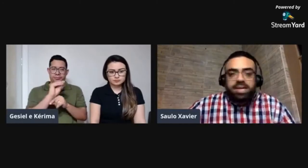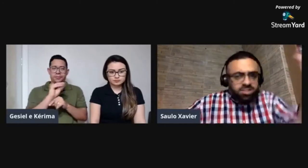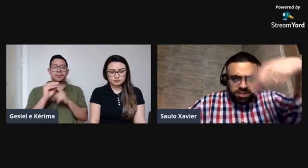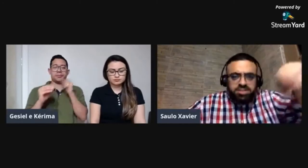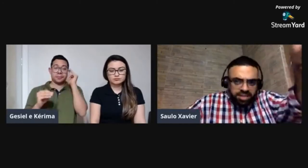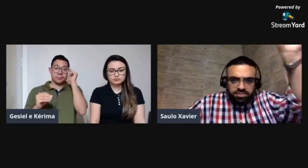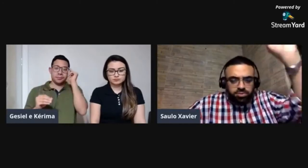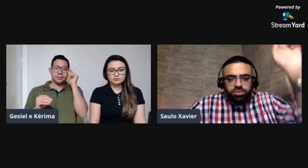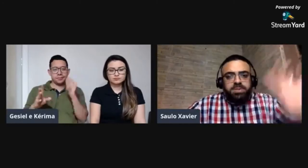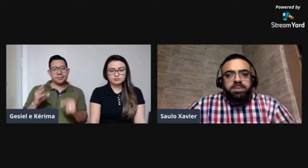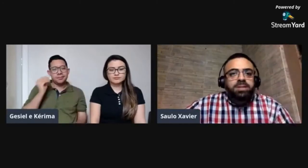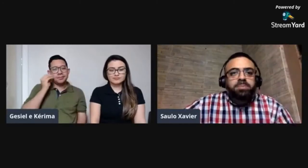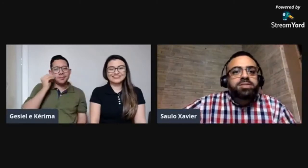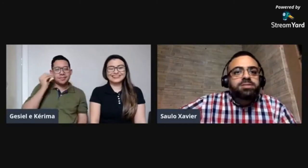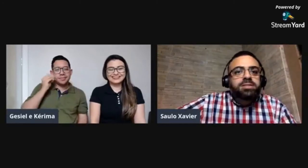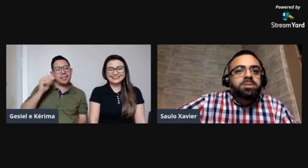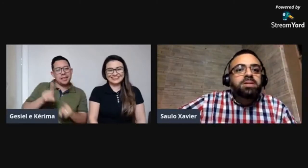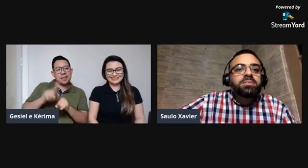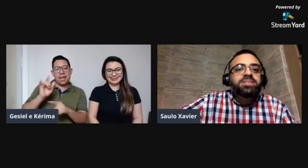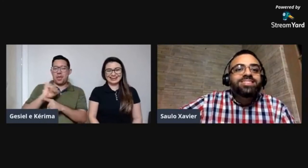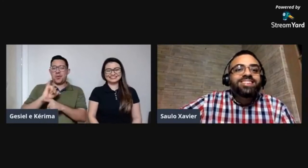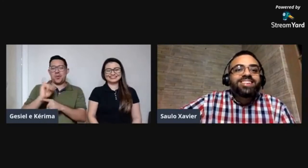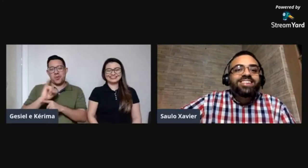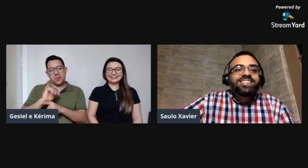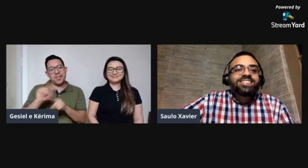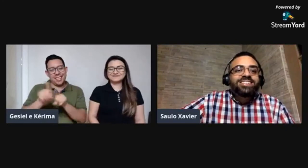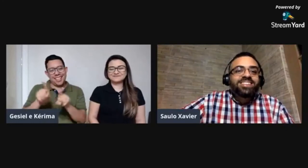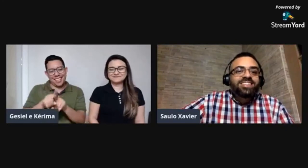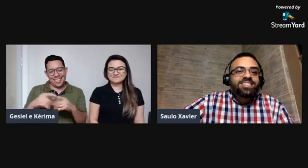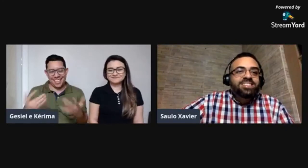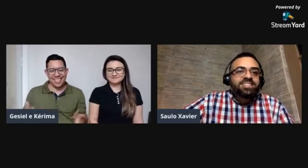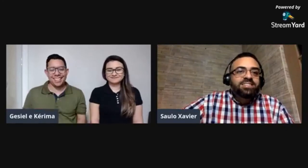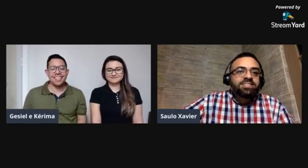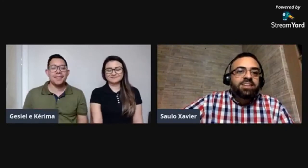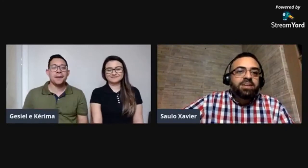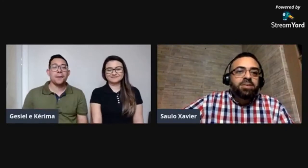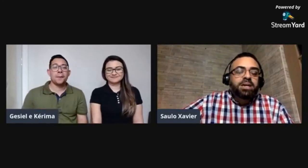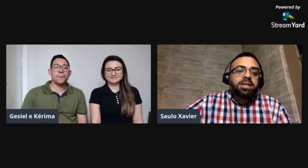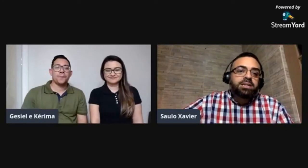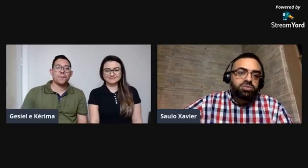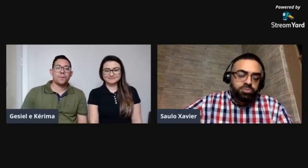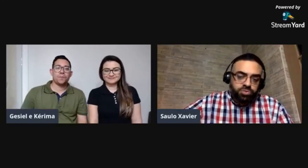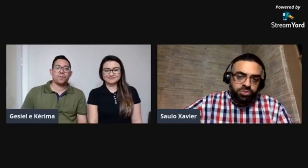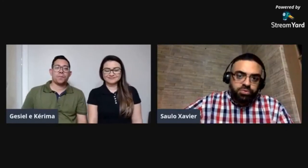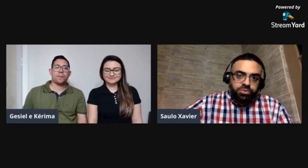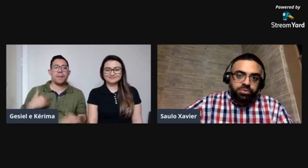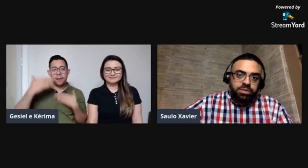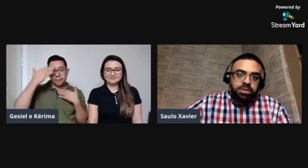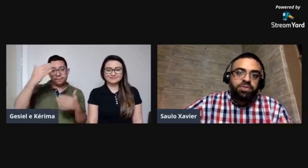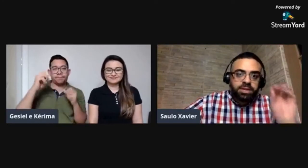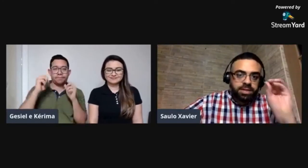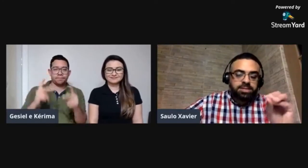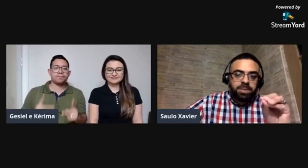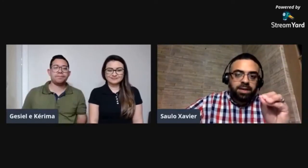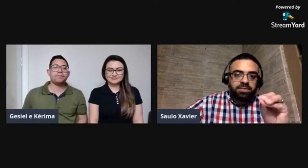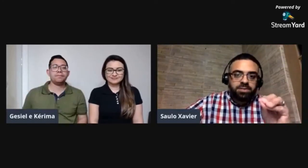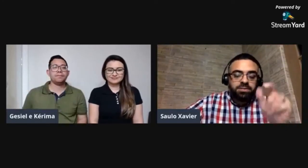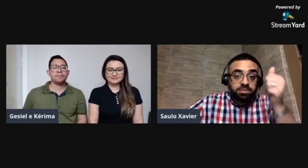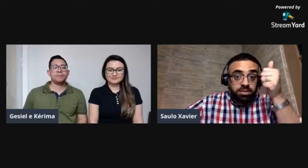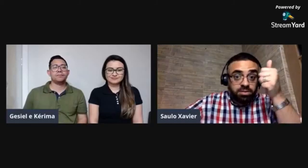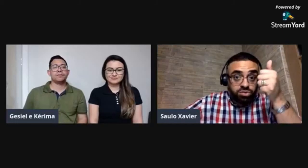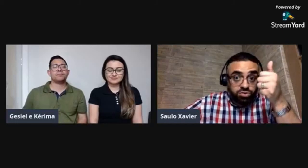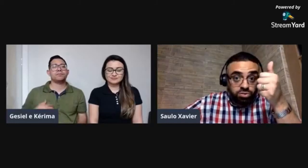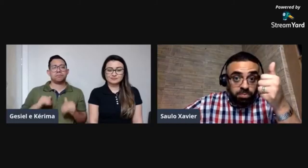se não der, a gente faz uma live no YouTube também depois, não tem problema. É verdade. E, assim, eu agradeço muito. E fica essa